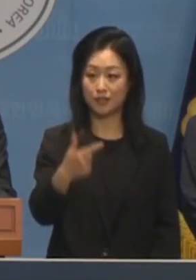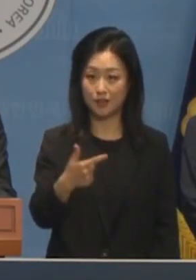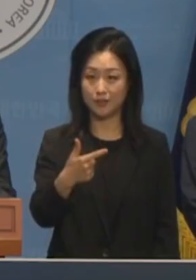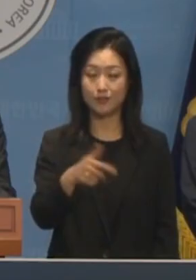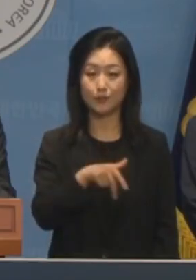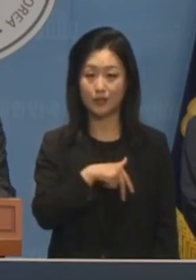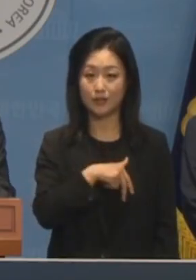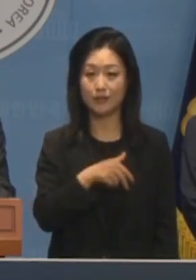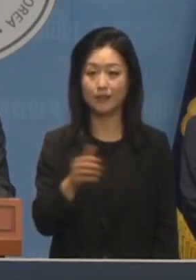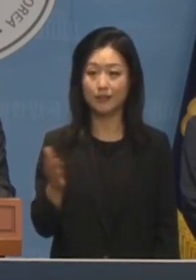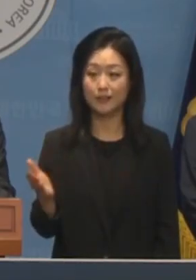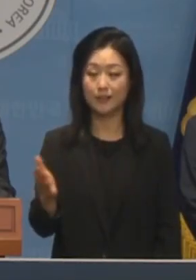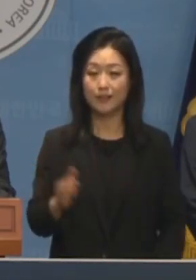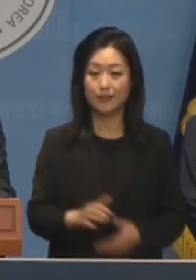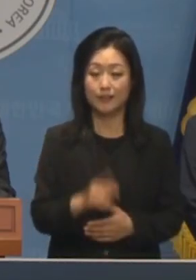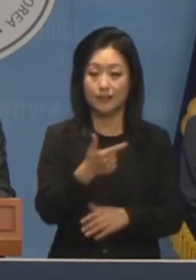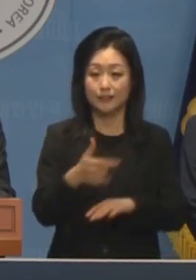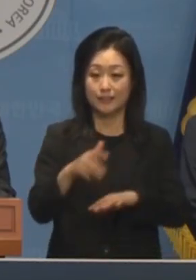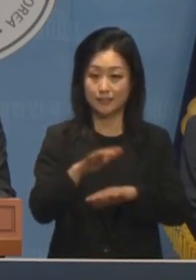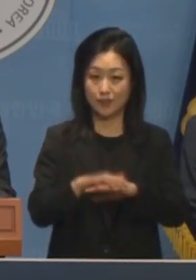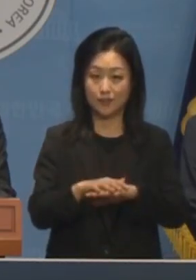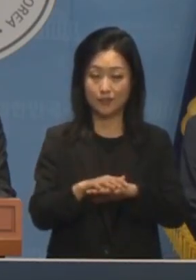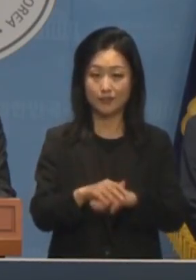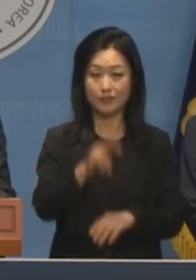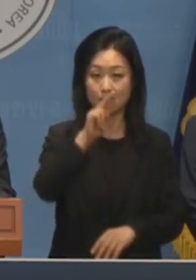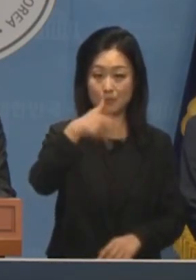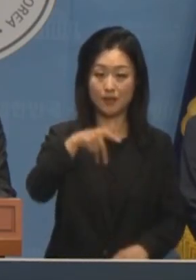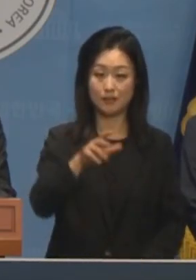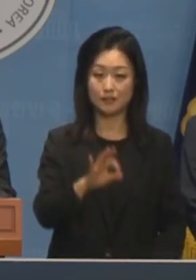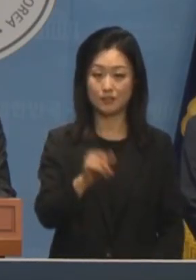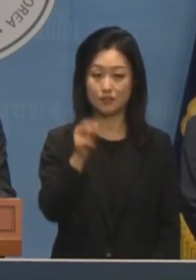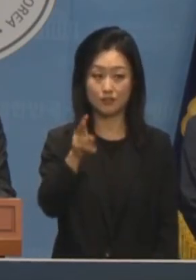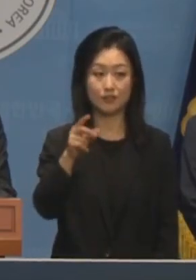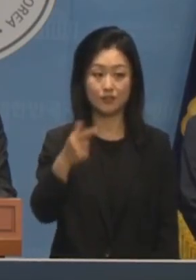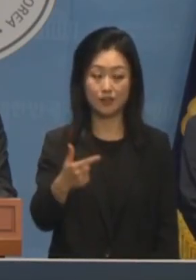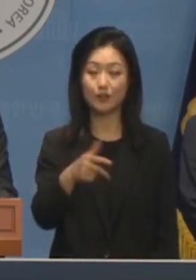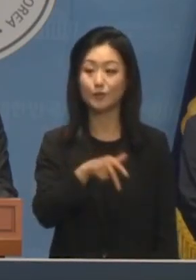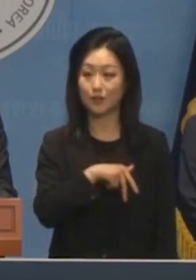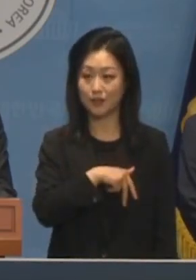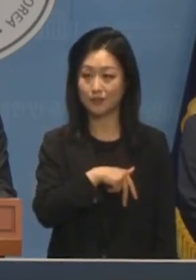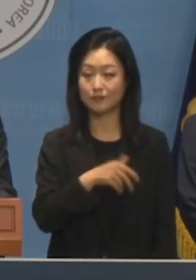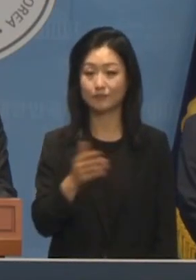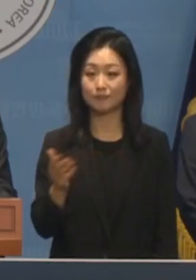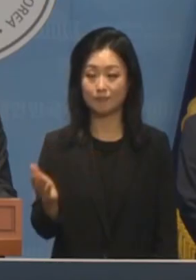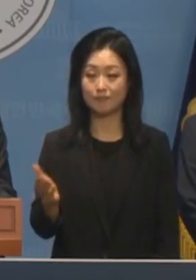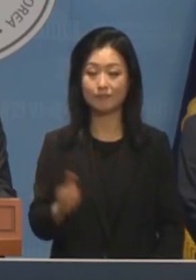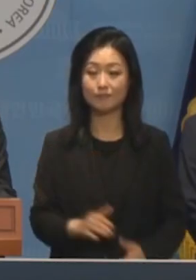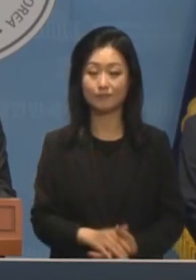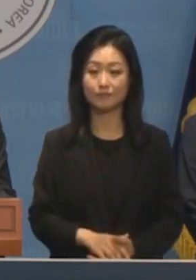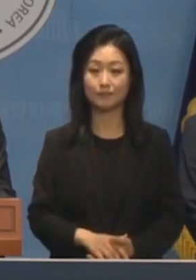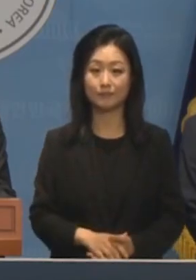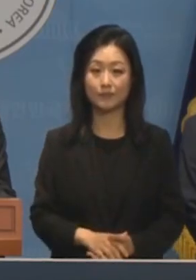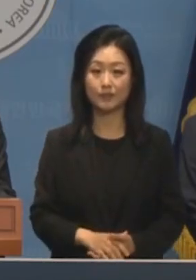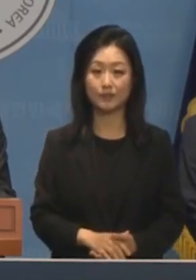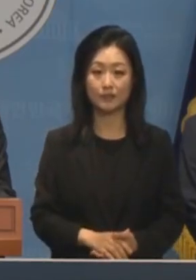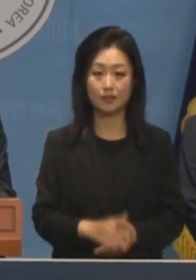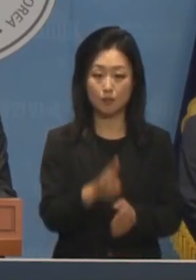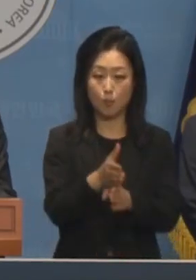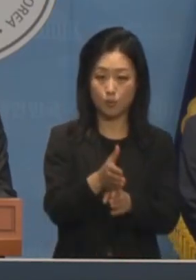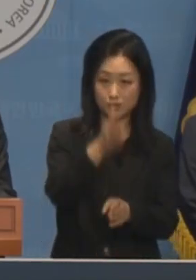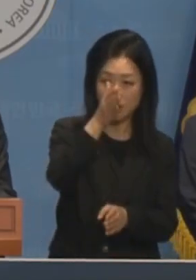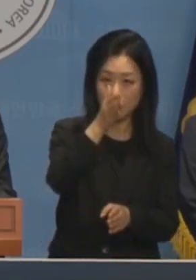참석하셨습니다. 대전 대덕구 박정현 의원님 참석하셨습니다. 그리고 보철거를